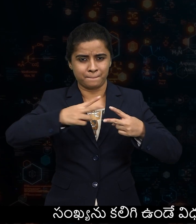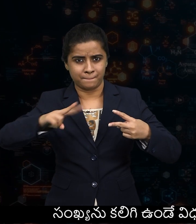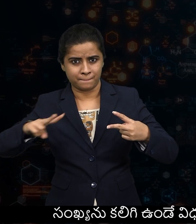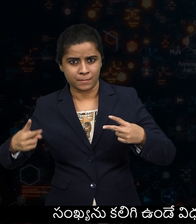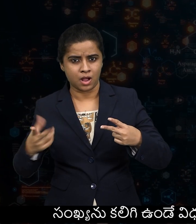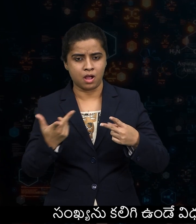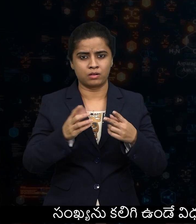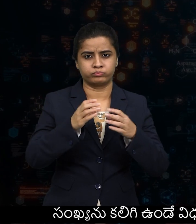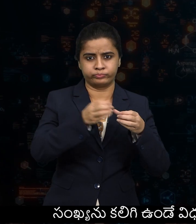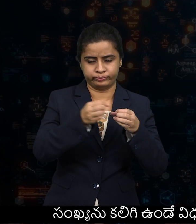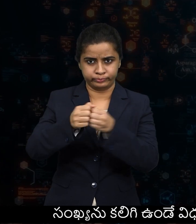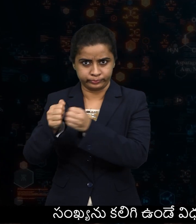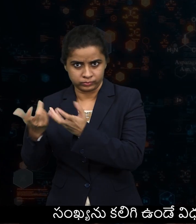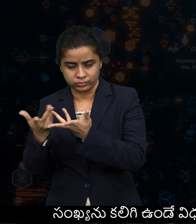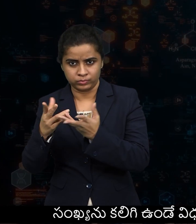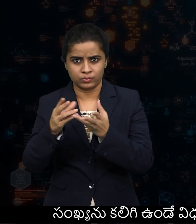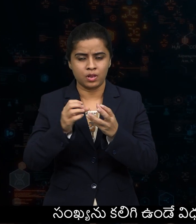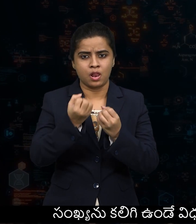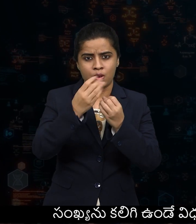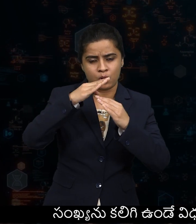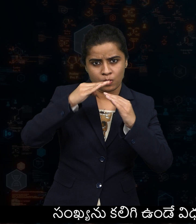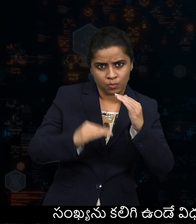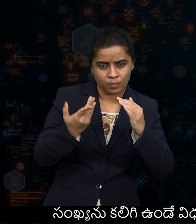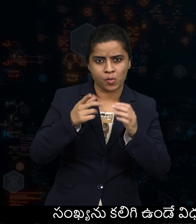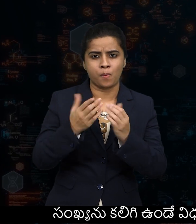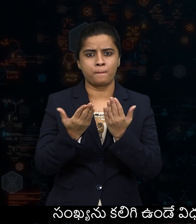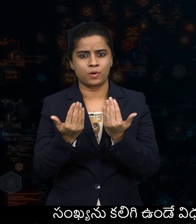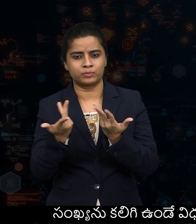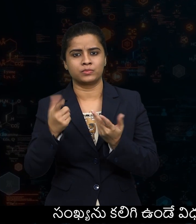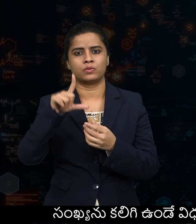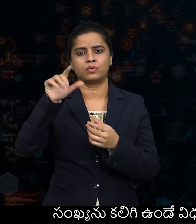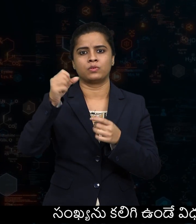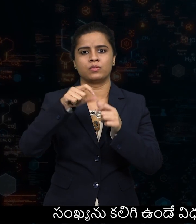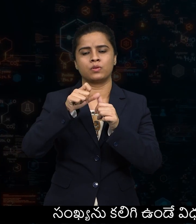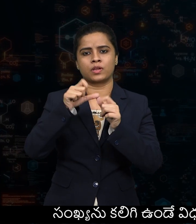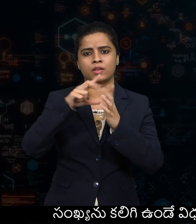సంఖ్యను కలిగి ఉండే విధంగా కార్బన్ చైన్ నెంబర్ చేయబడింది.